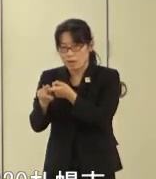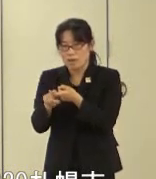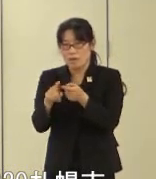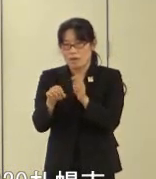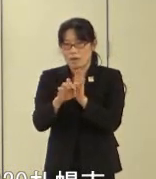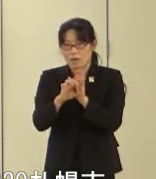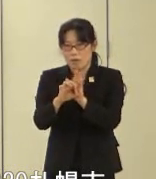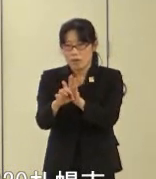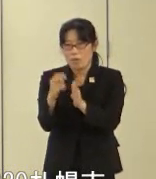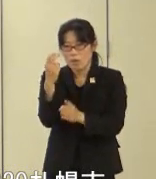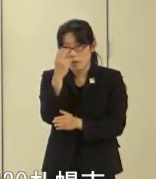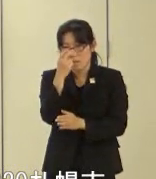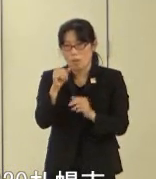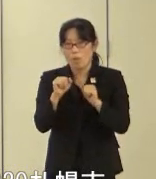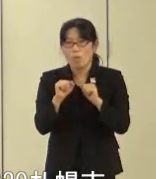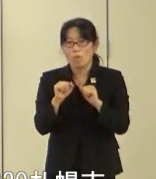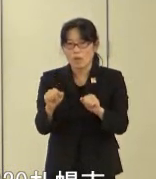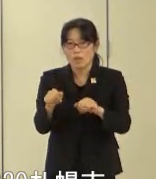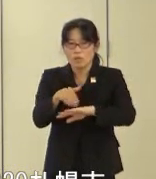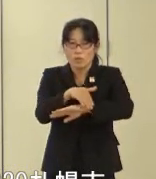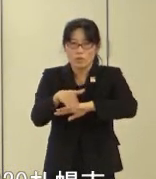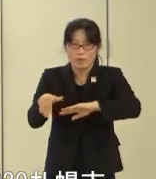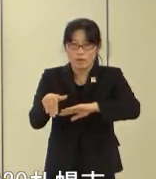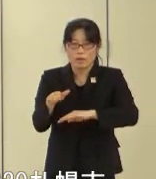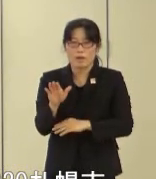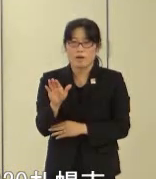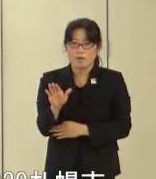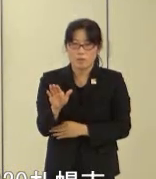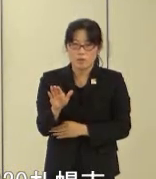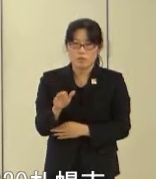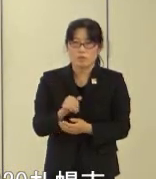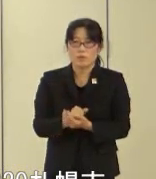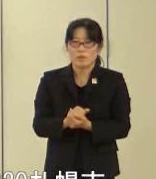行うということを予定をしておりますので、それに対して、